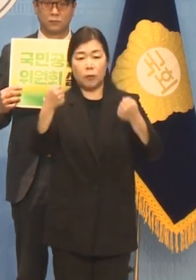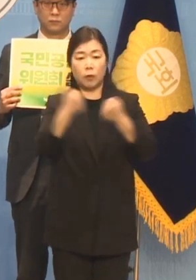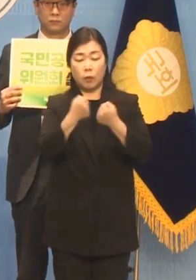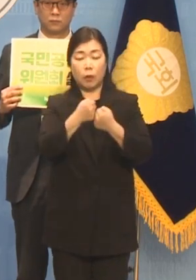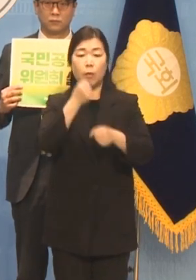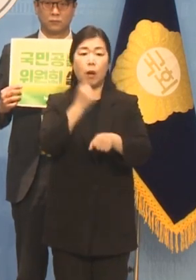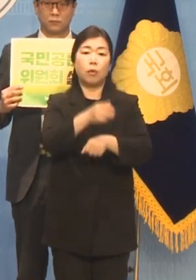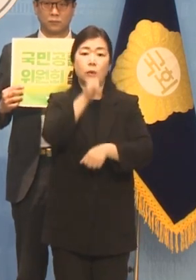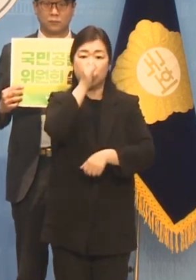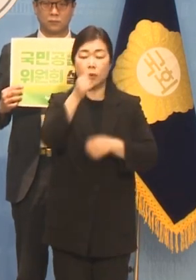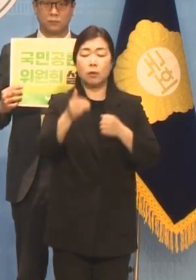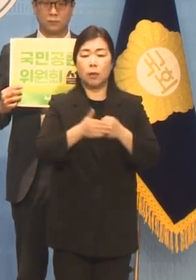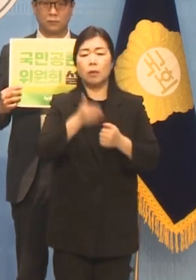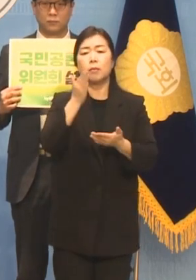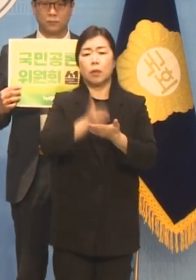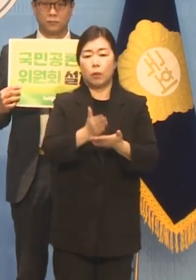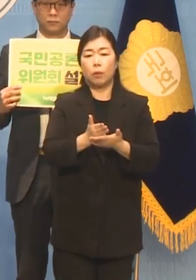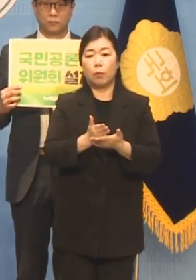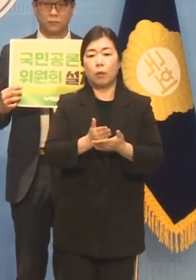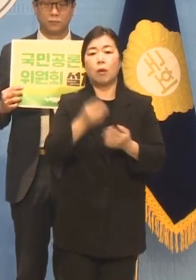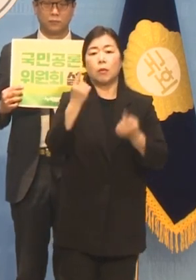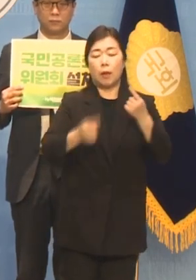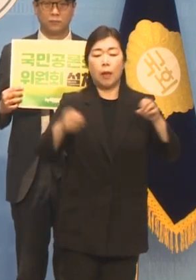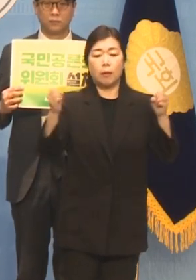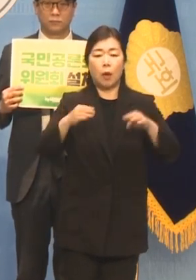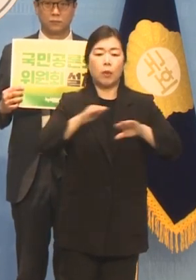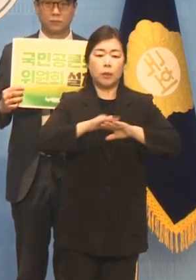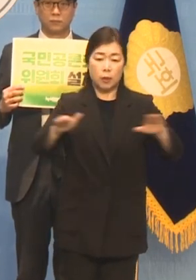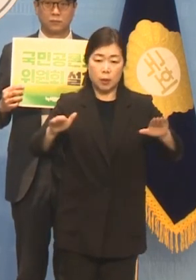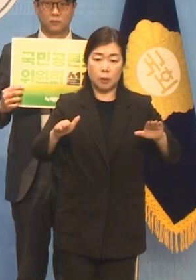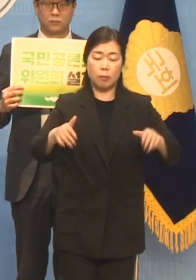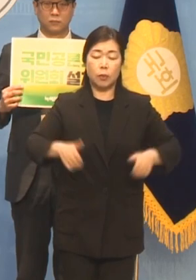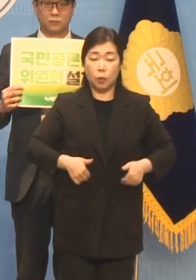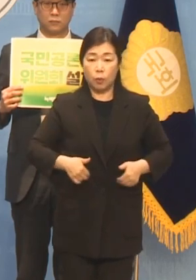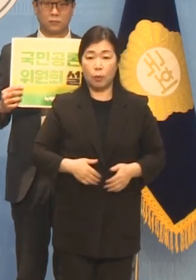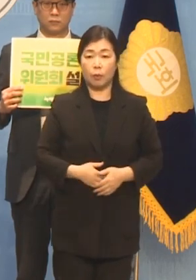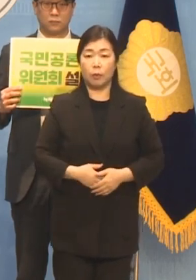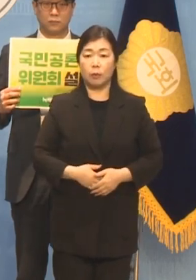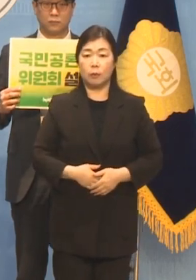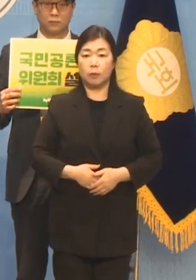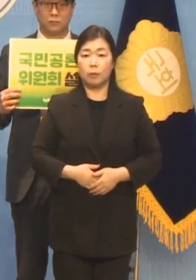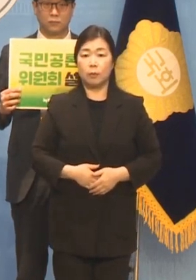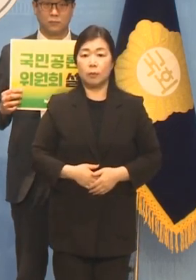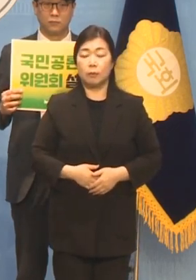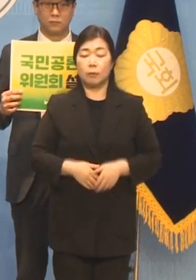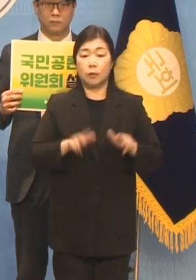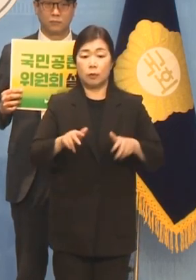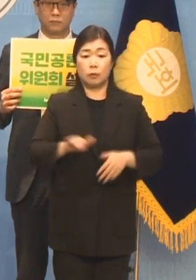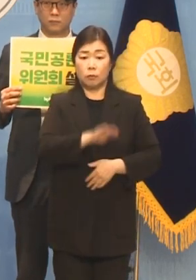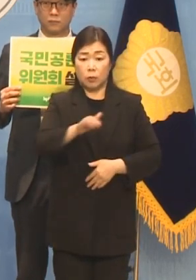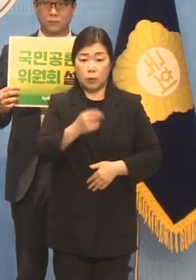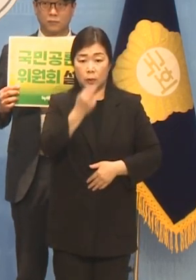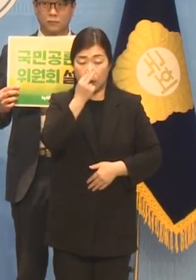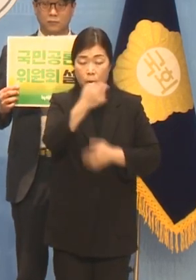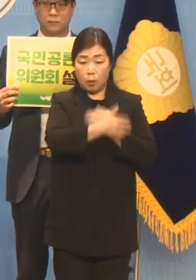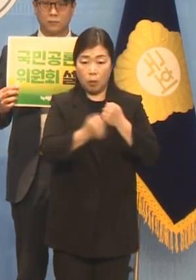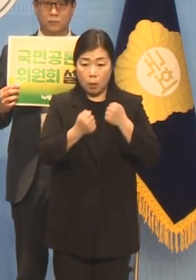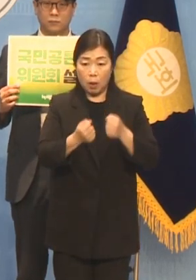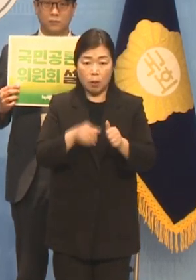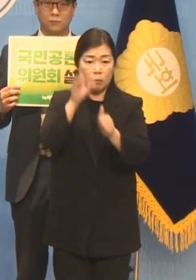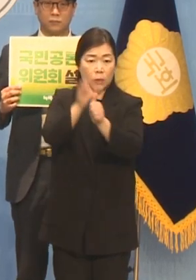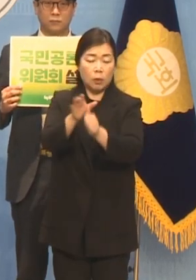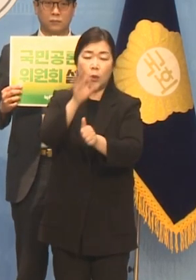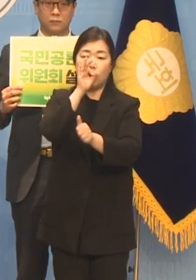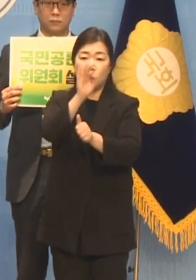정부에게 의정대화를 호소하는 식으로 사태 해결이 어렵습니다. 이들에게 더 이상 우리의 생명과 건강을 맡길 수